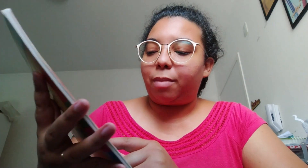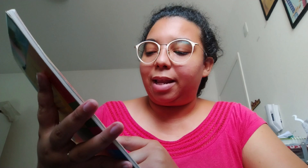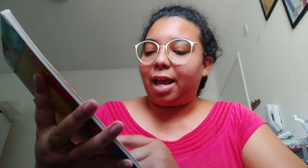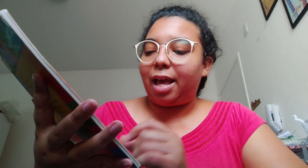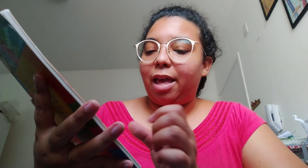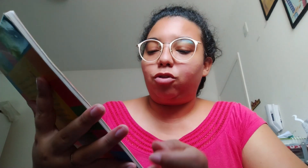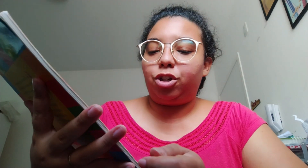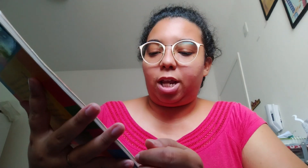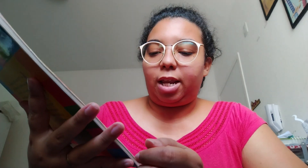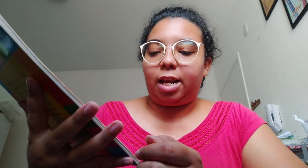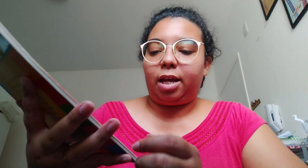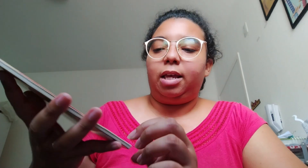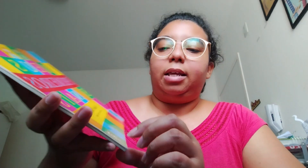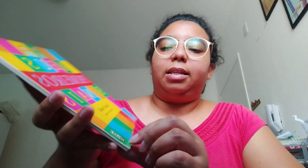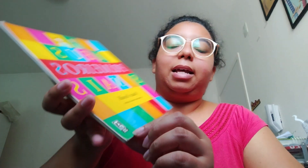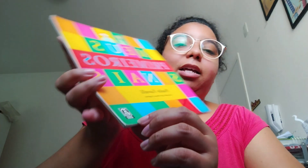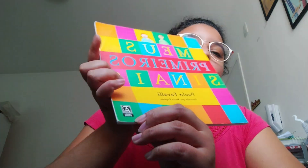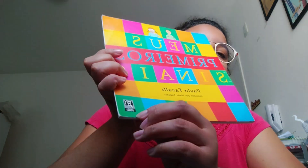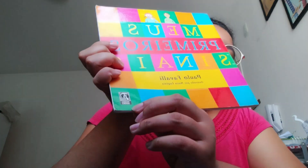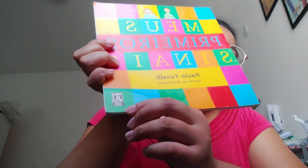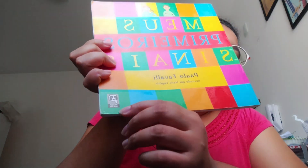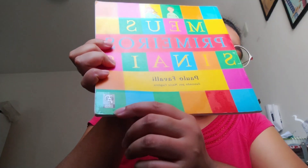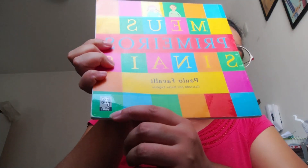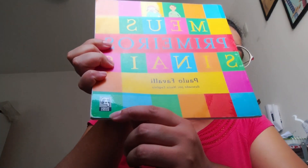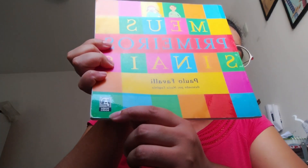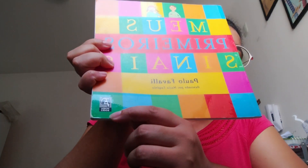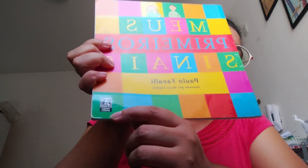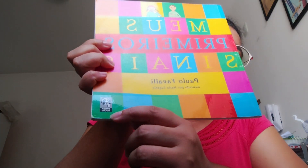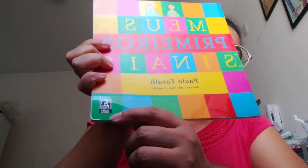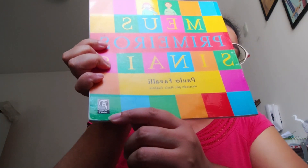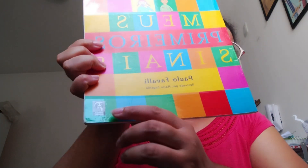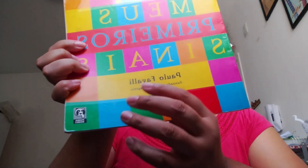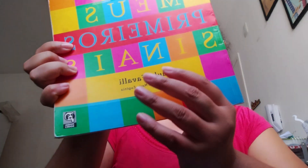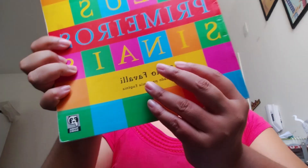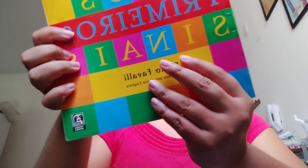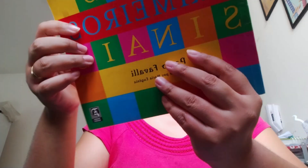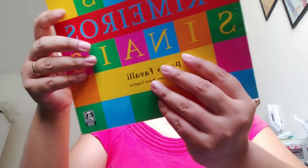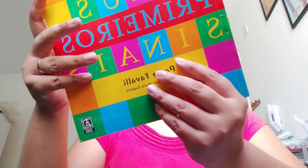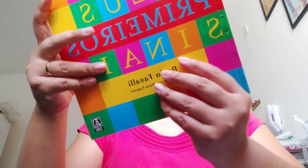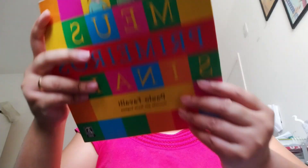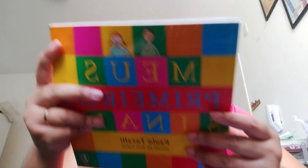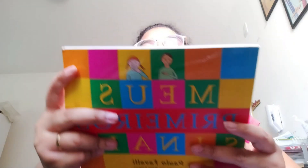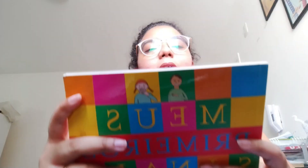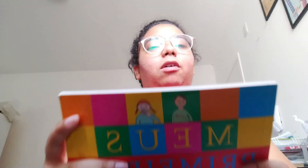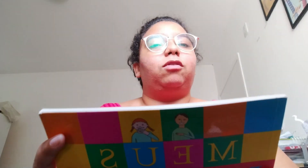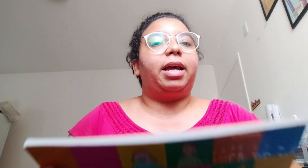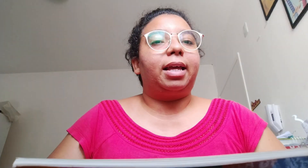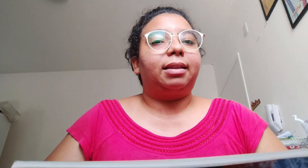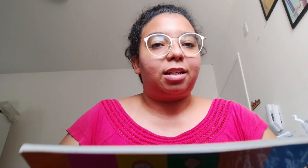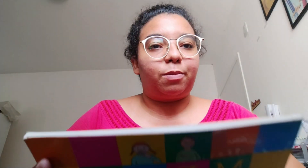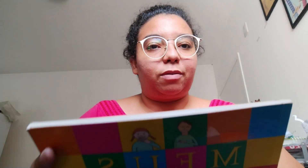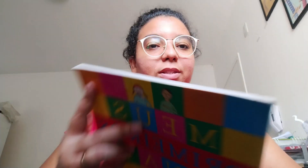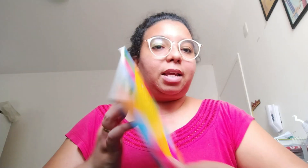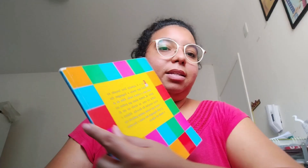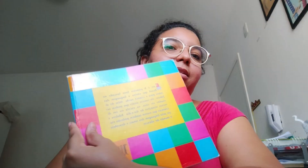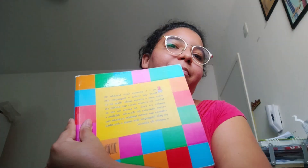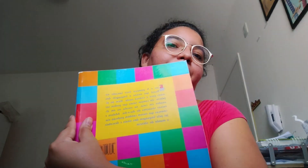Maria Eugênia, da editora Panda Books, tá? Então, eu vou ler aqui atrás para vocês